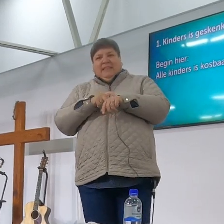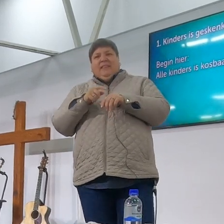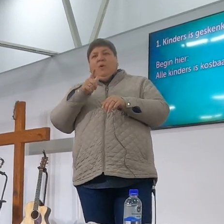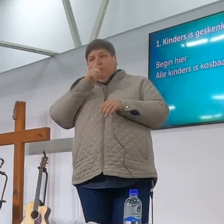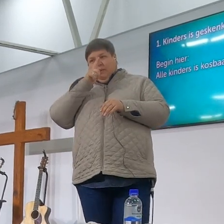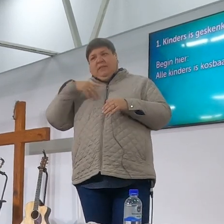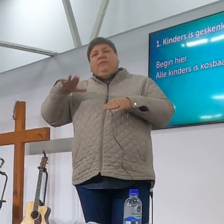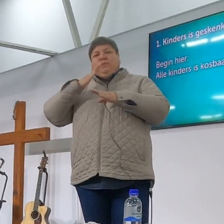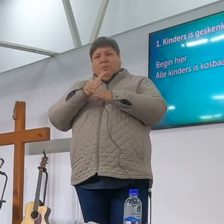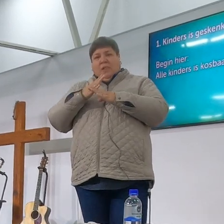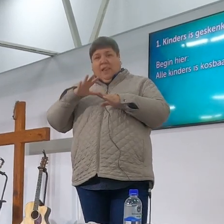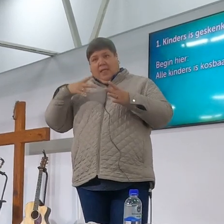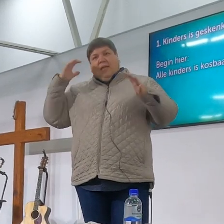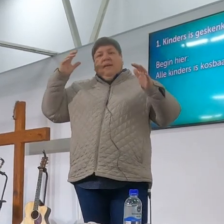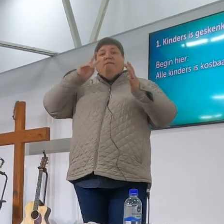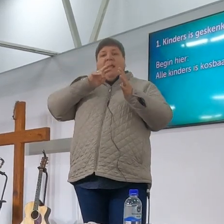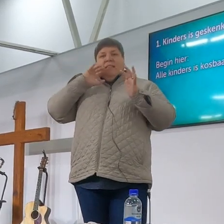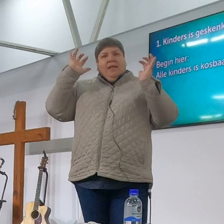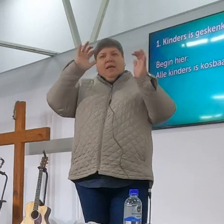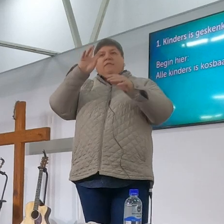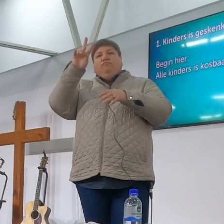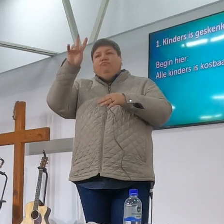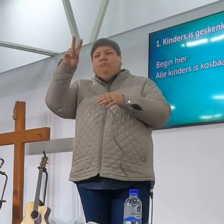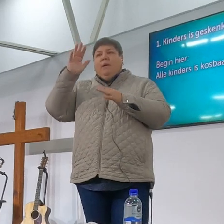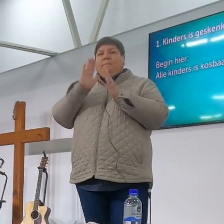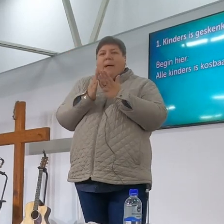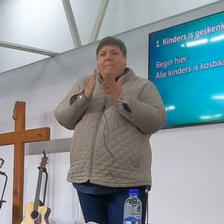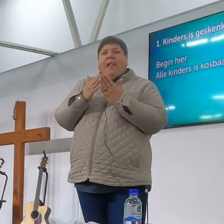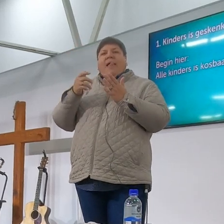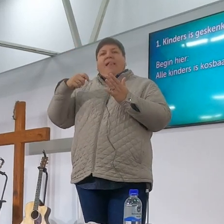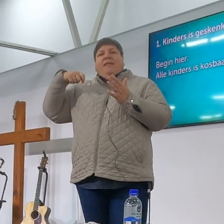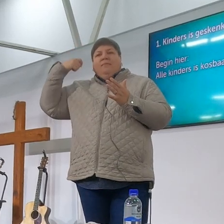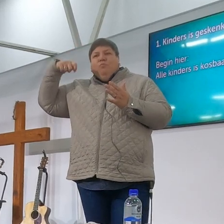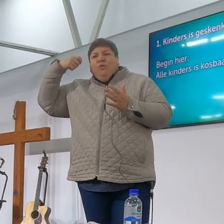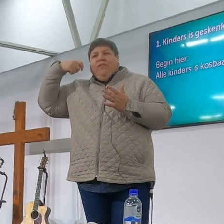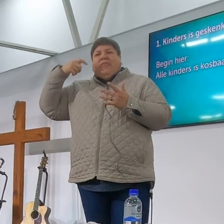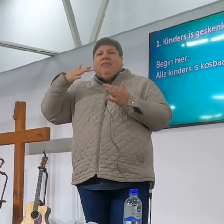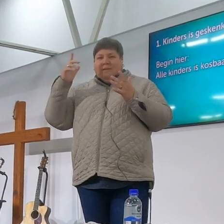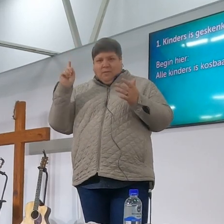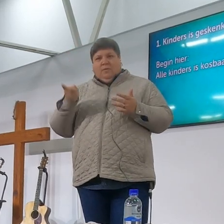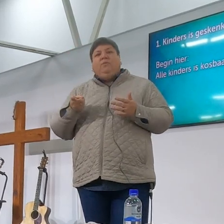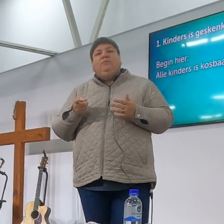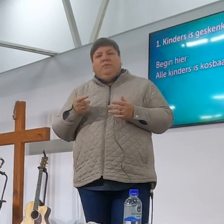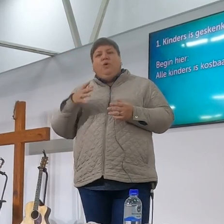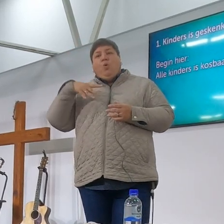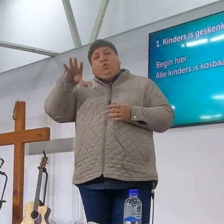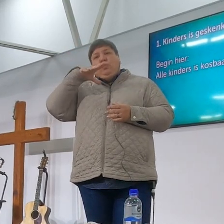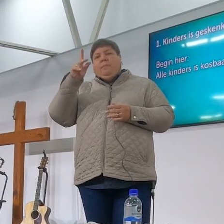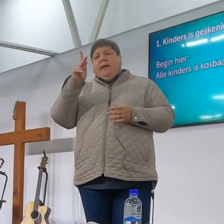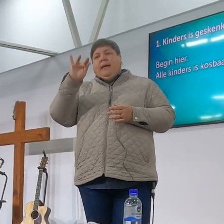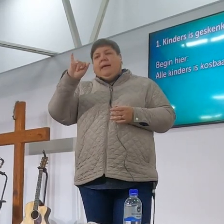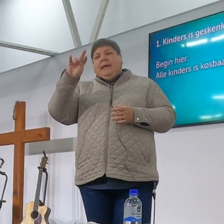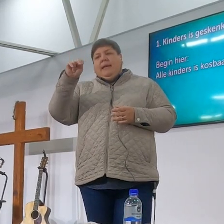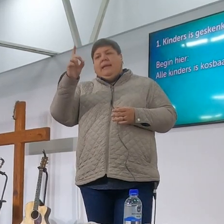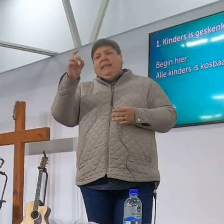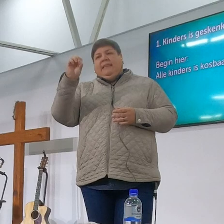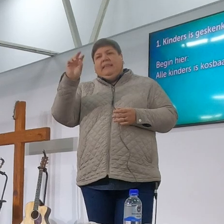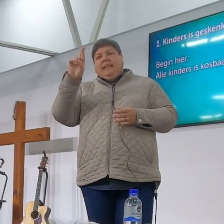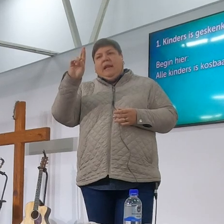program oopmaak vir kinders, moet dit net die kinderskraans noem nie, okay? Ek kan nie glo kinders het na 'n program toe gegaan met die naam kinderkraans nie. Wat beteken dit